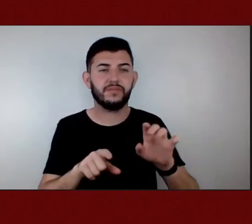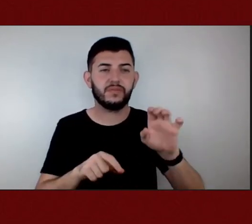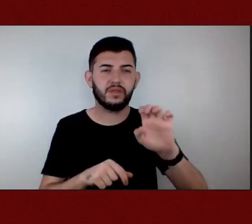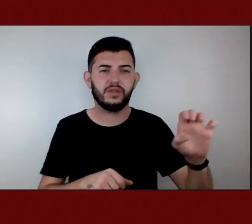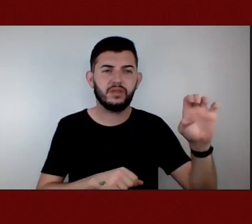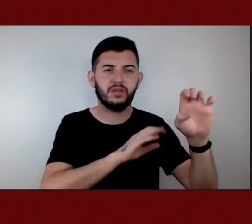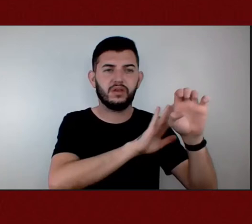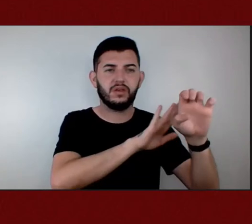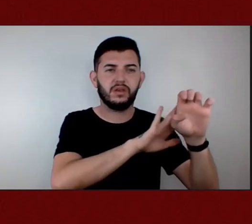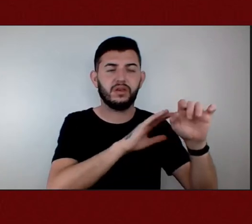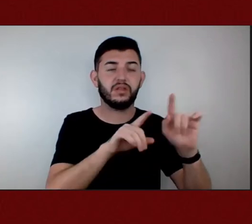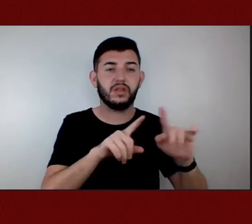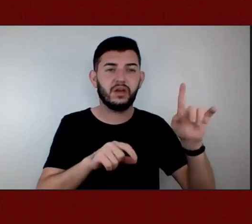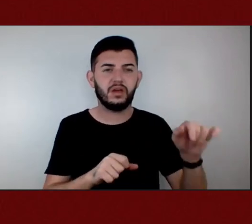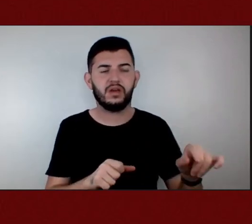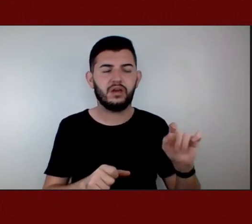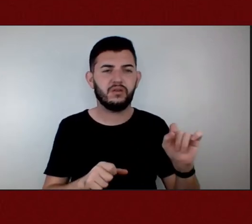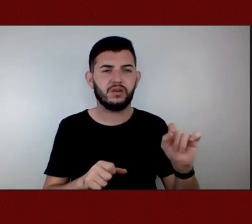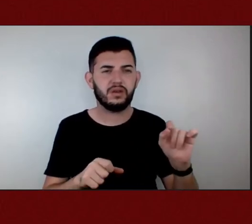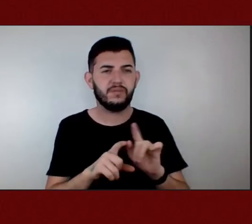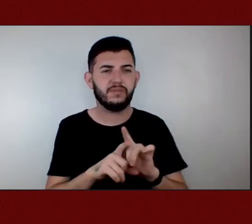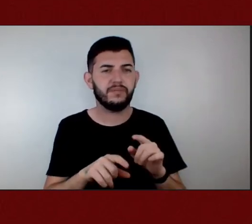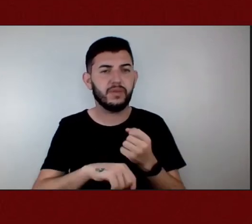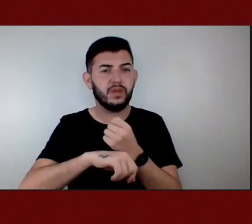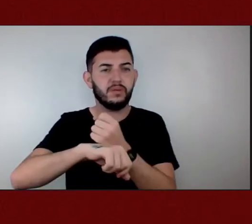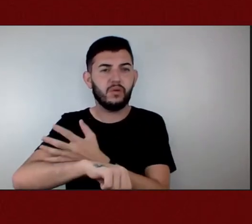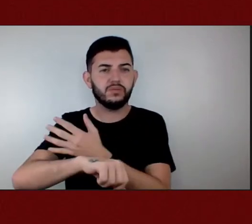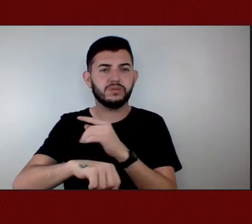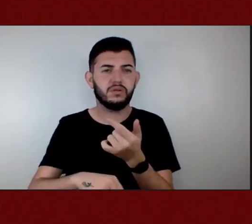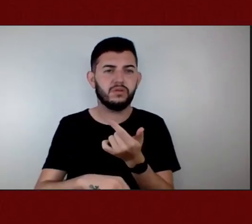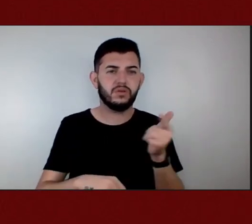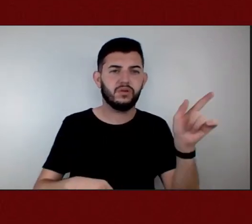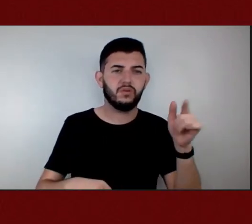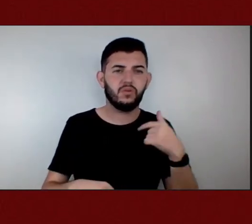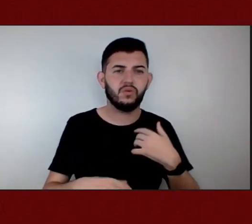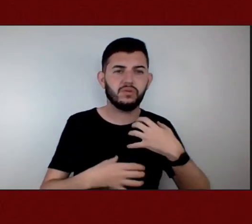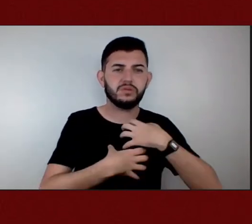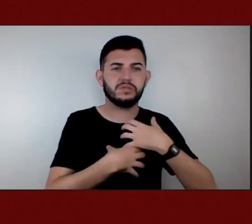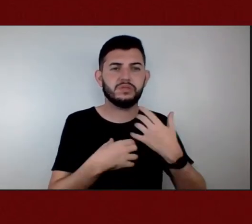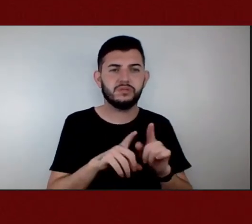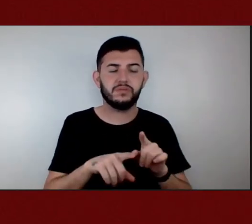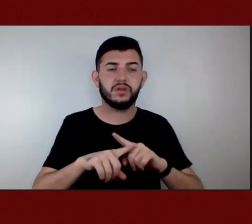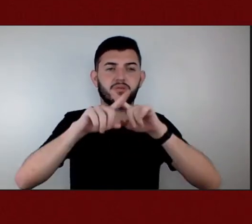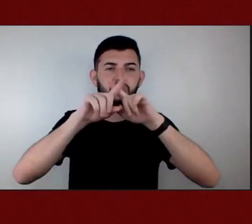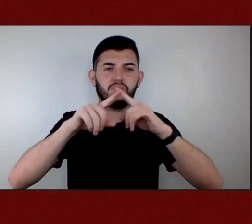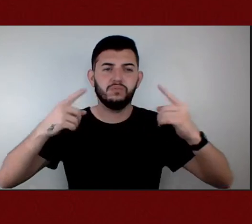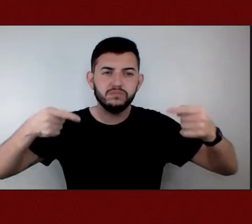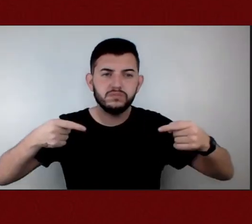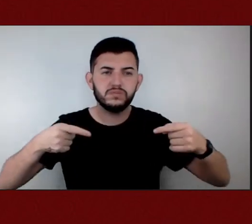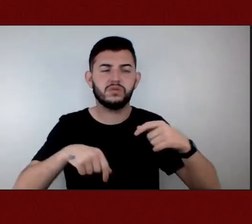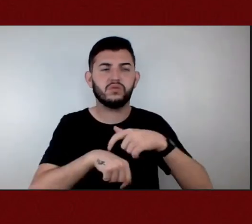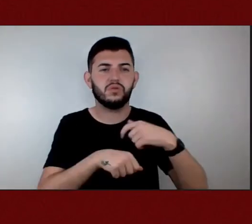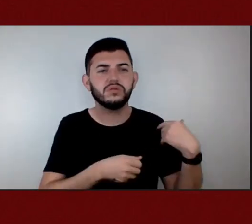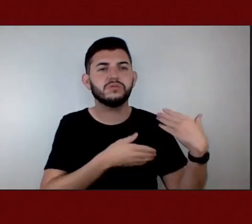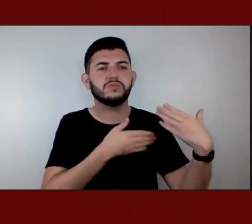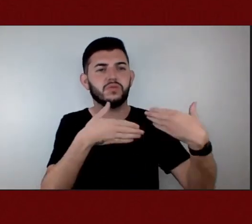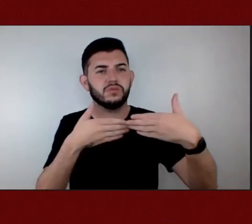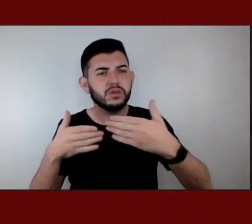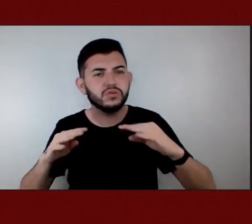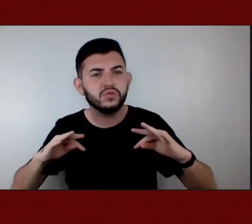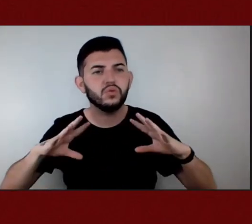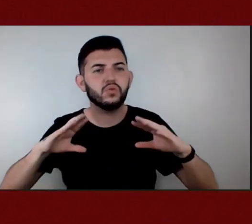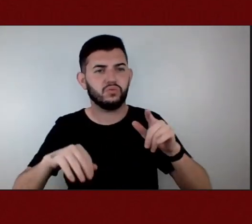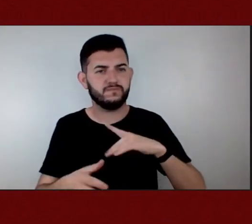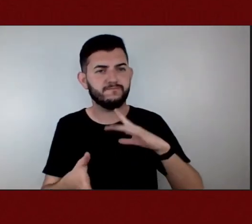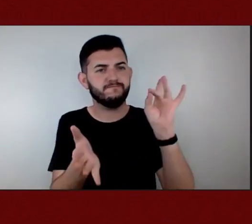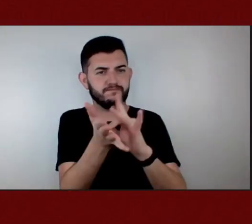mundo inteiro desde sua origem. E esteve praticamente em todos os processos. E eu acredito